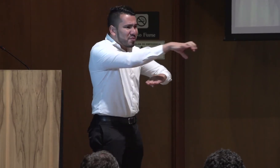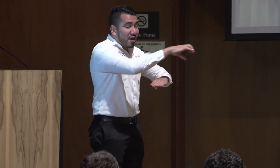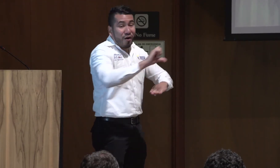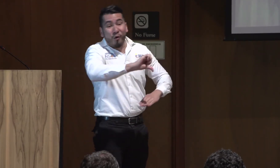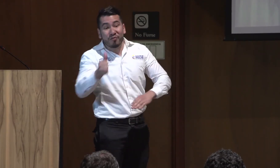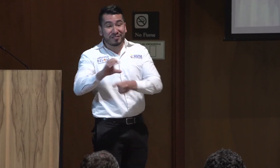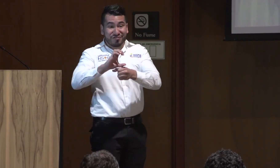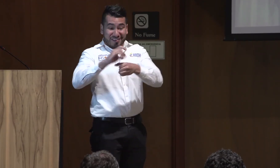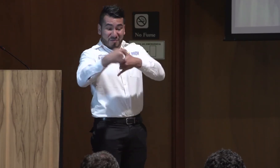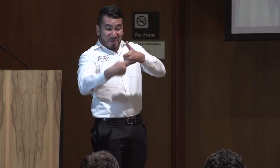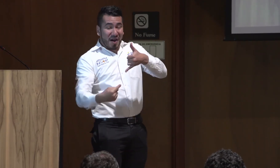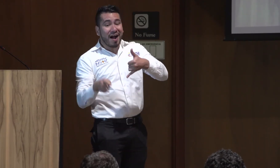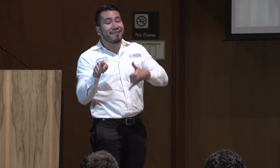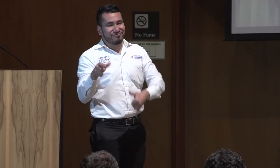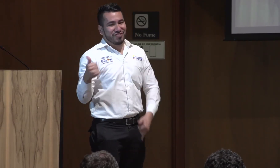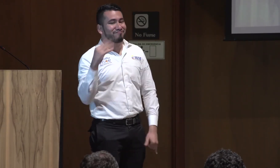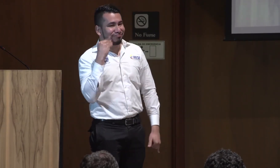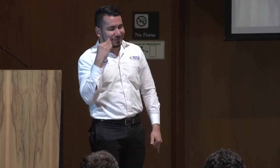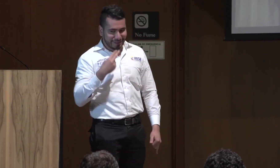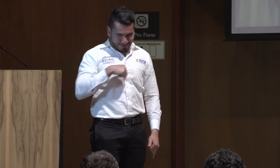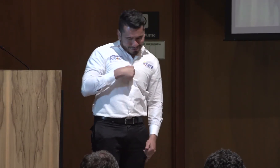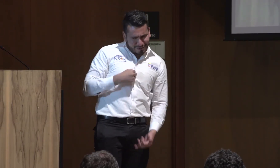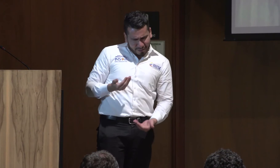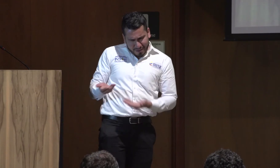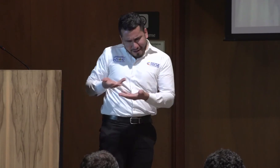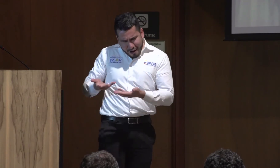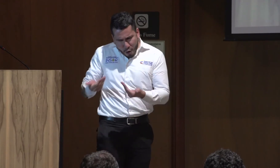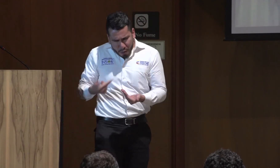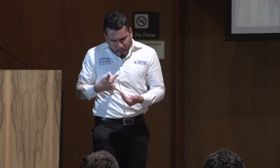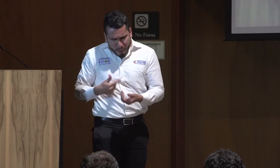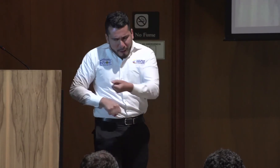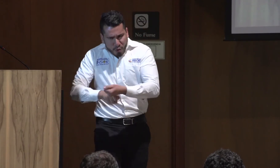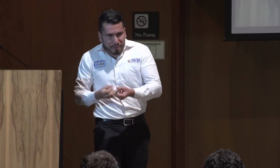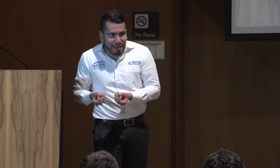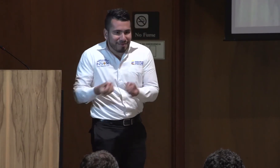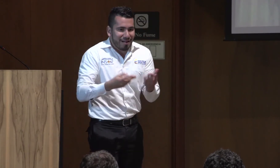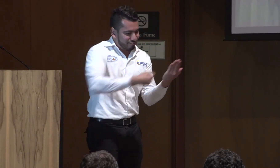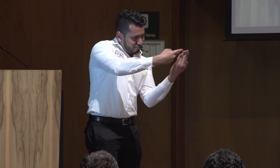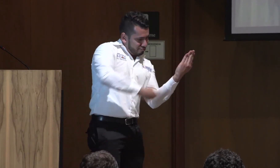ciudades del país, para nosotros luego poder identificar esos liderazgos y